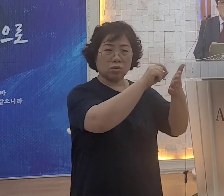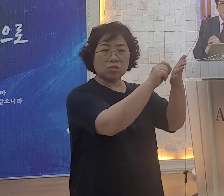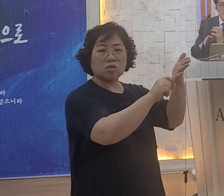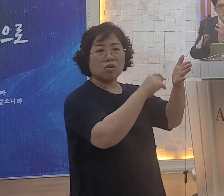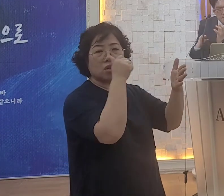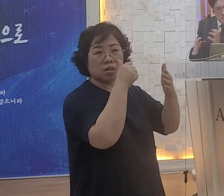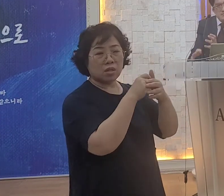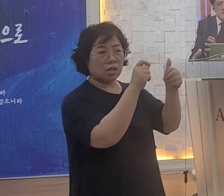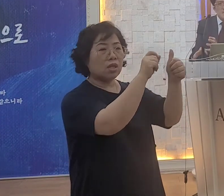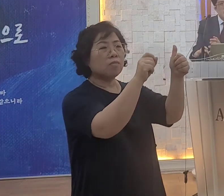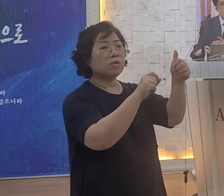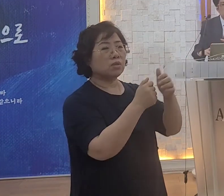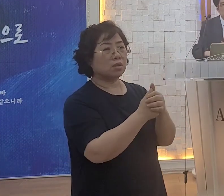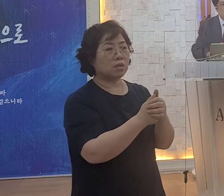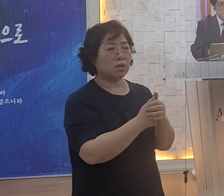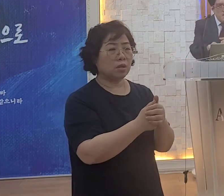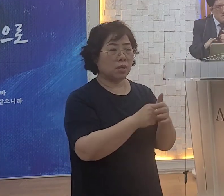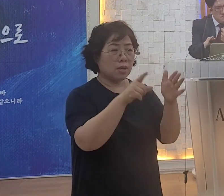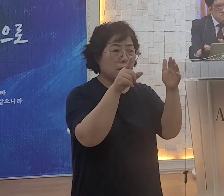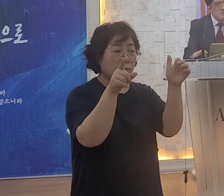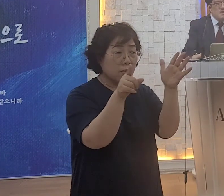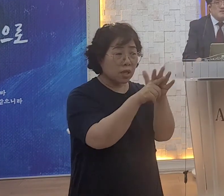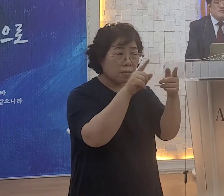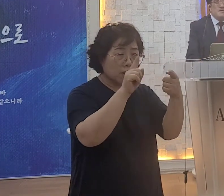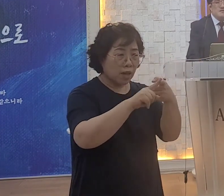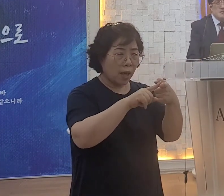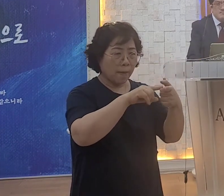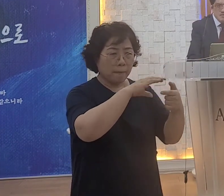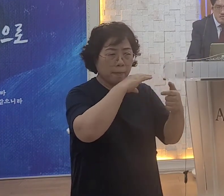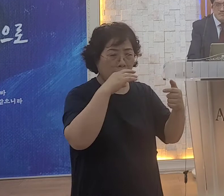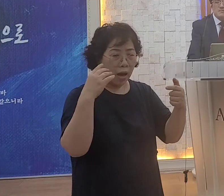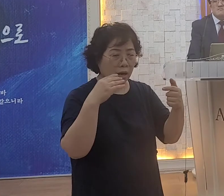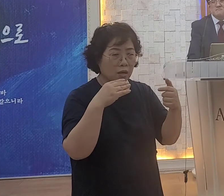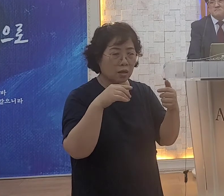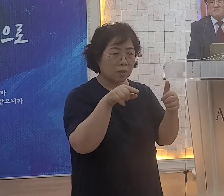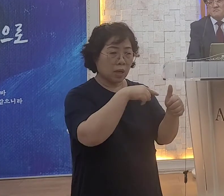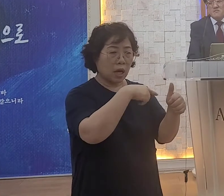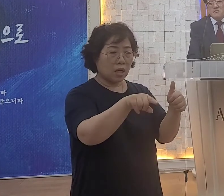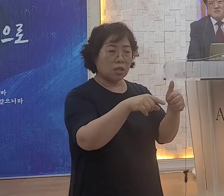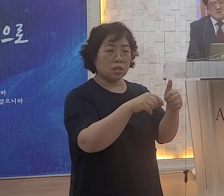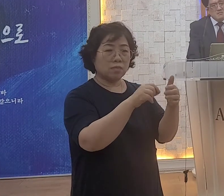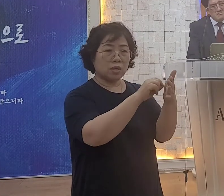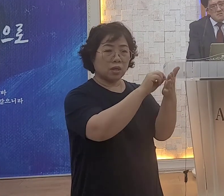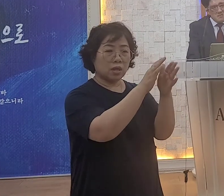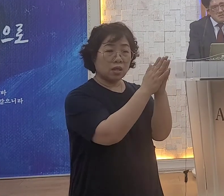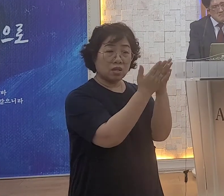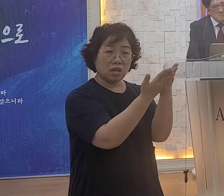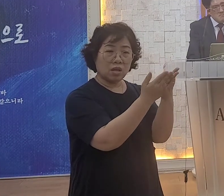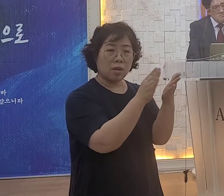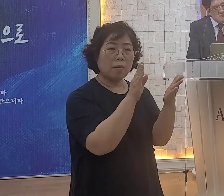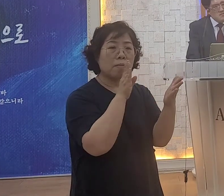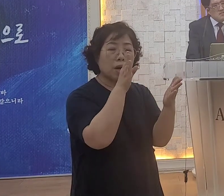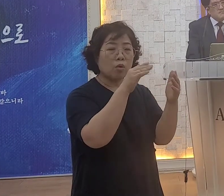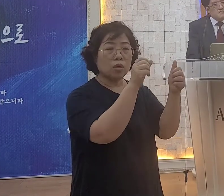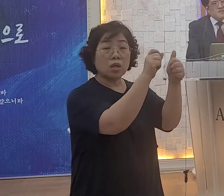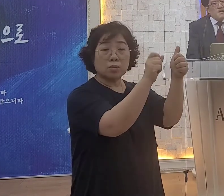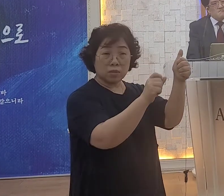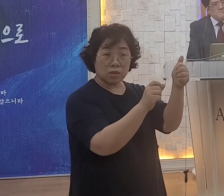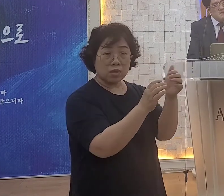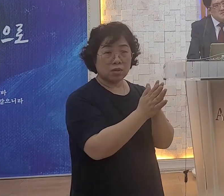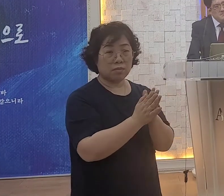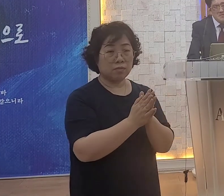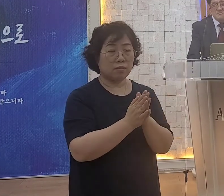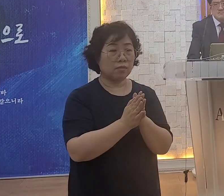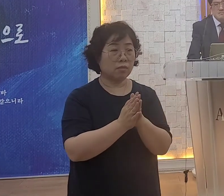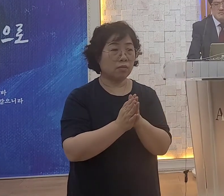믿음은 이런 것이다라는 것을 가르쳐 주는 게 히브리서입니다. 여러분 어떠세요? 우리가 지금